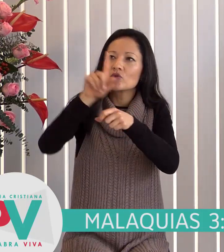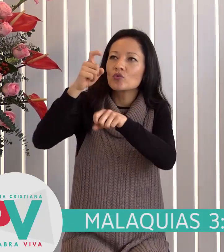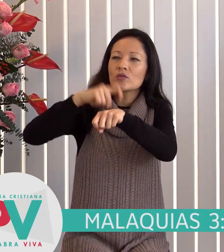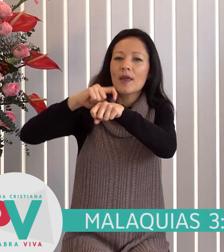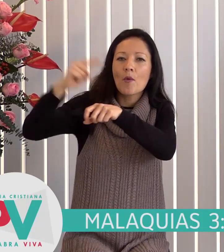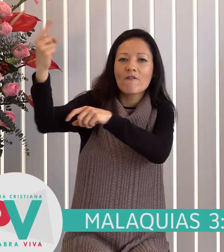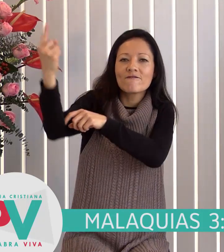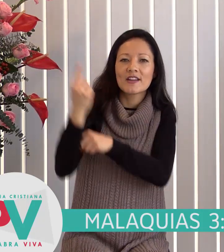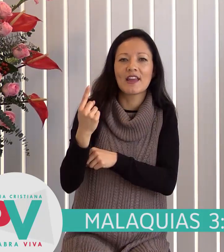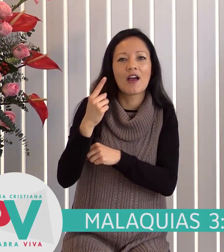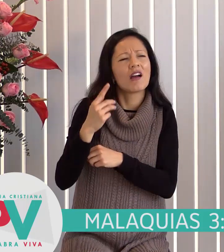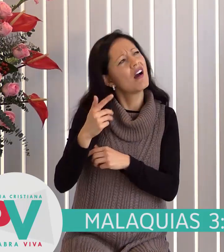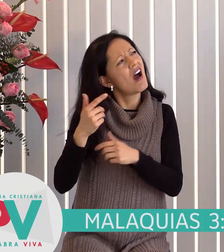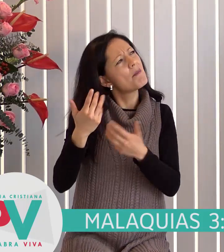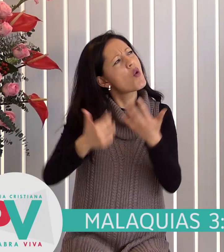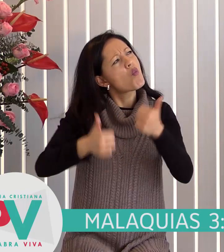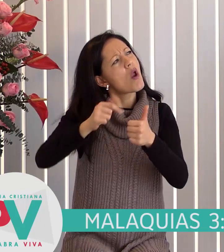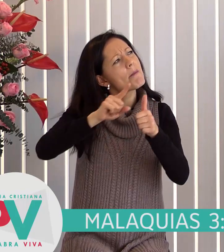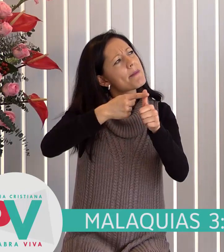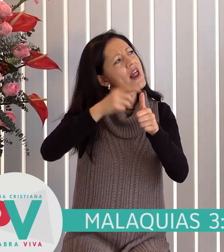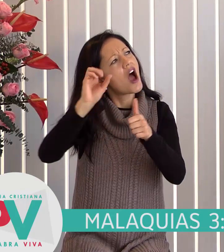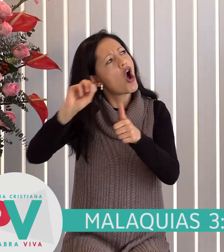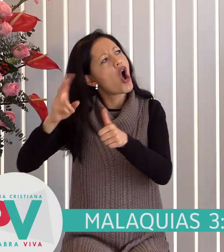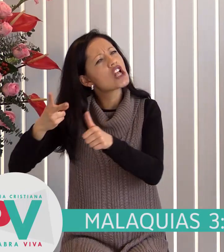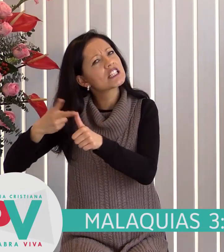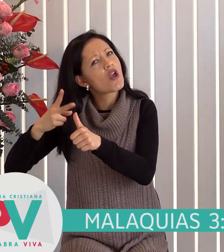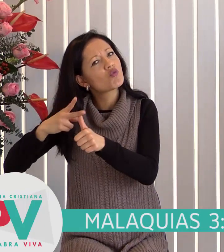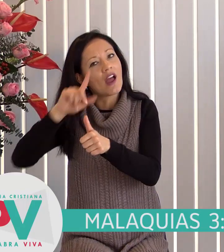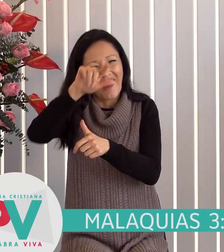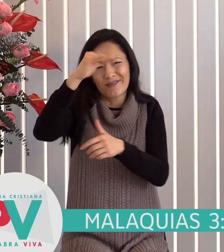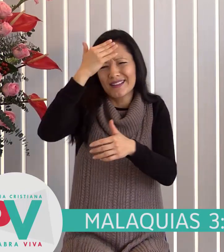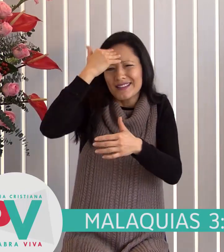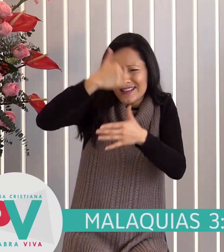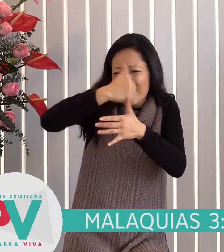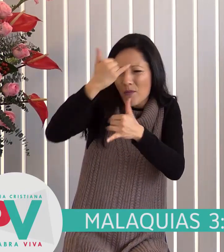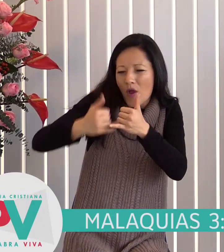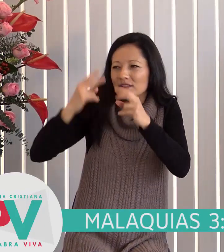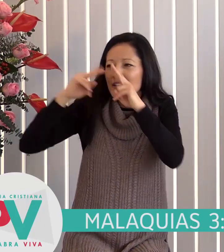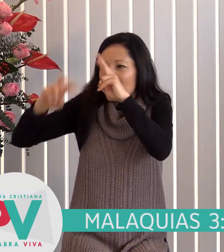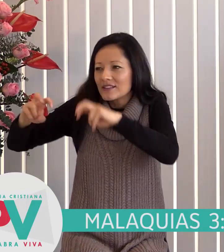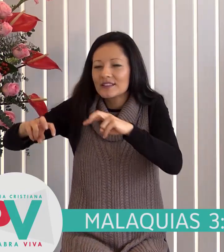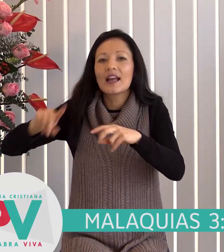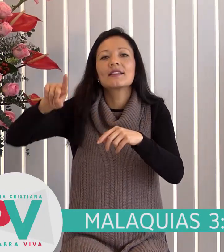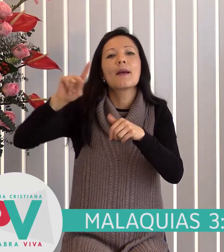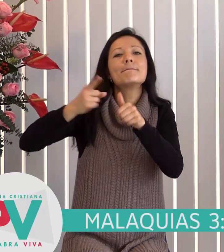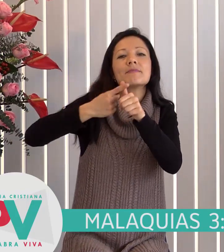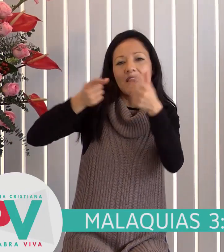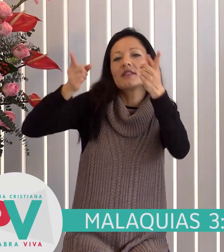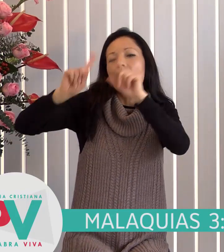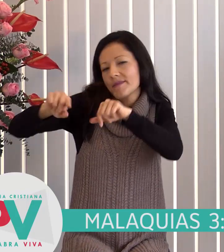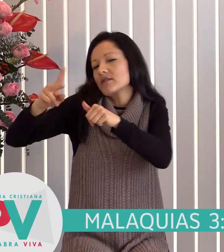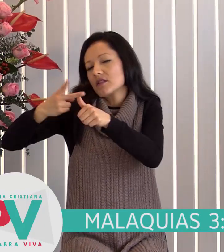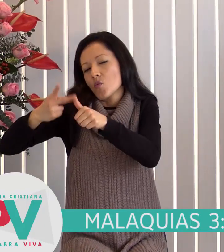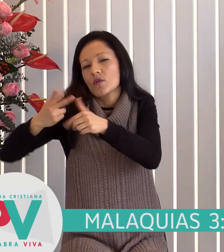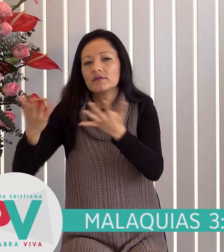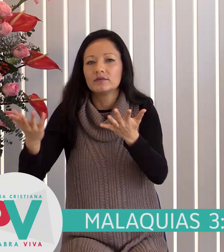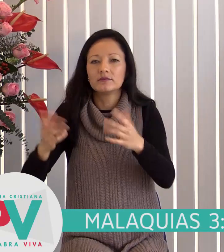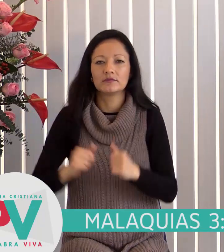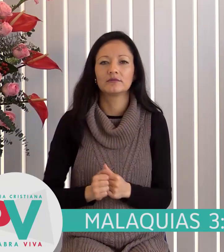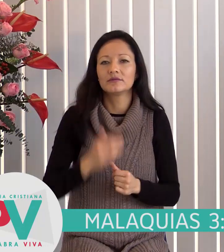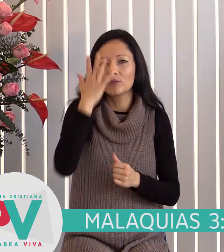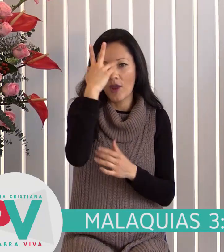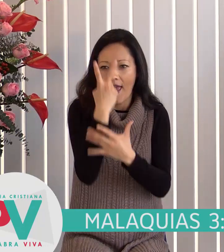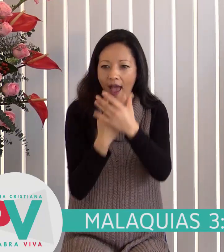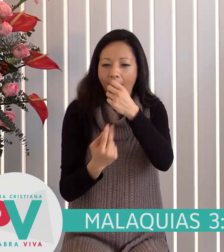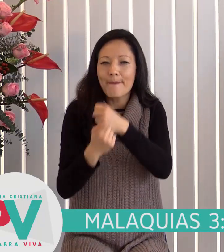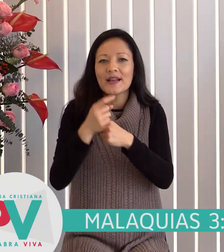¿De la primera o de la segunda? Bueno, ya sabe, porque estamos viendo Apocalipsis. Está hablando de la primera y de la segunda. Porque en ambas